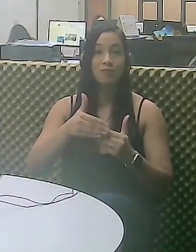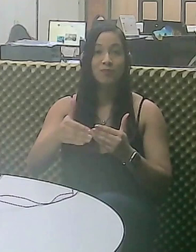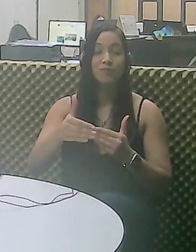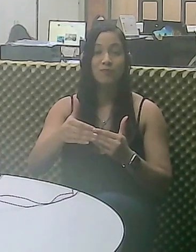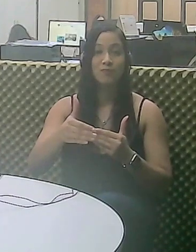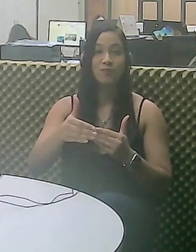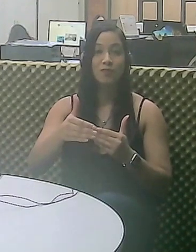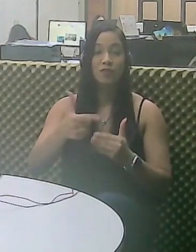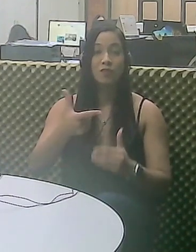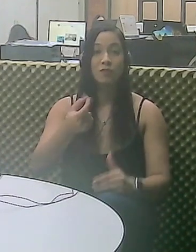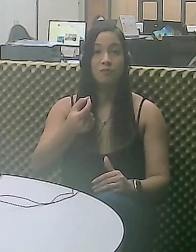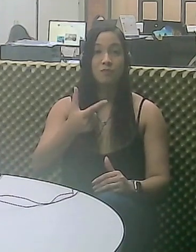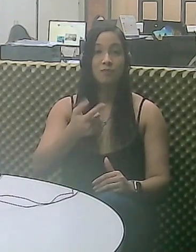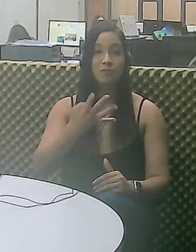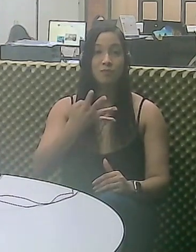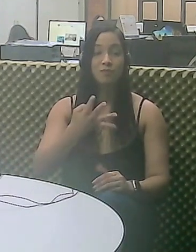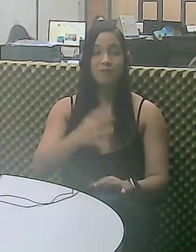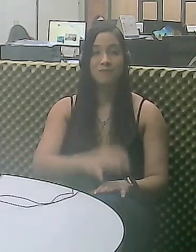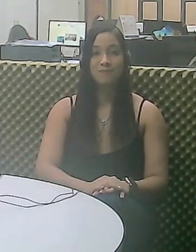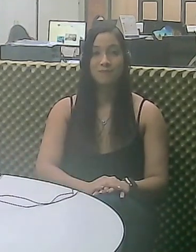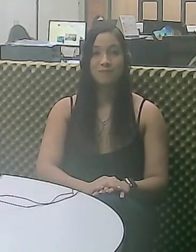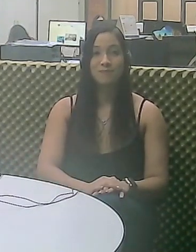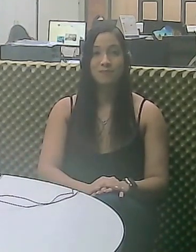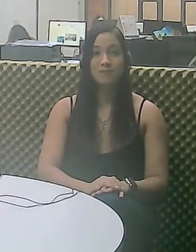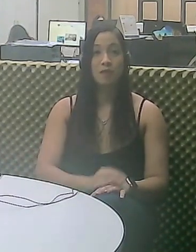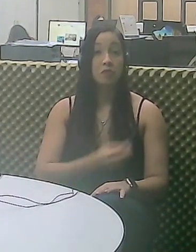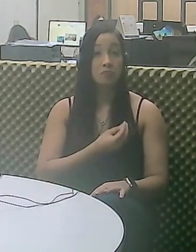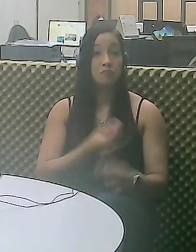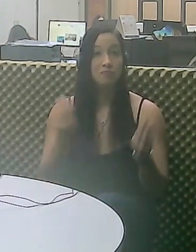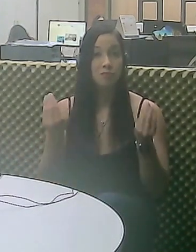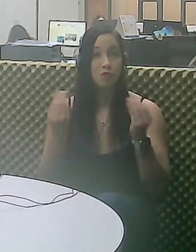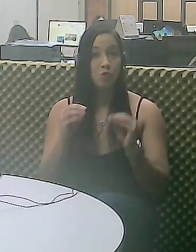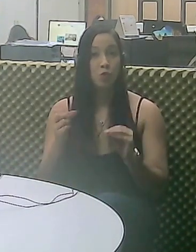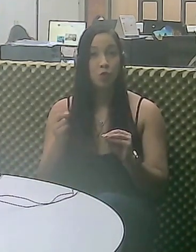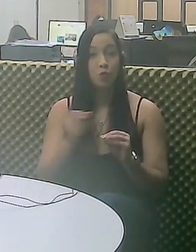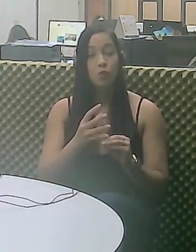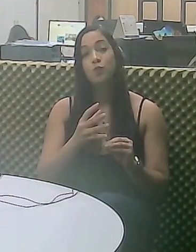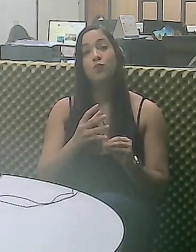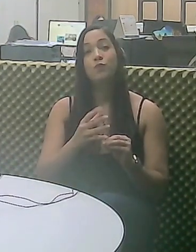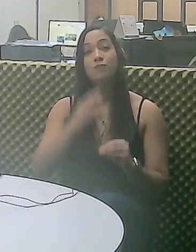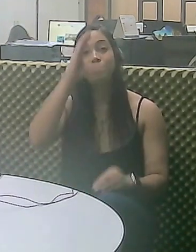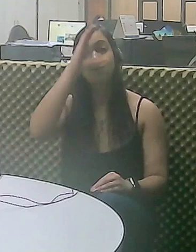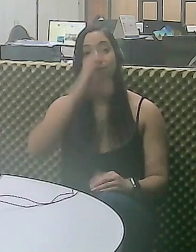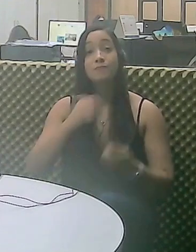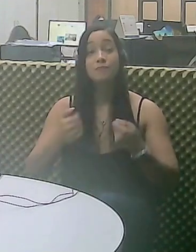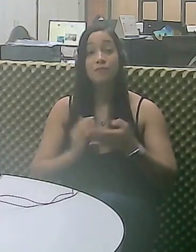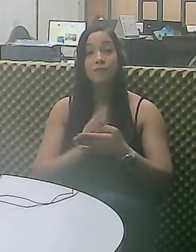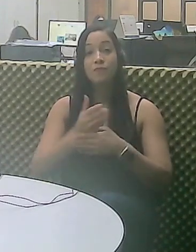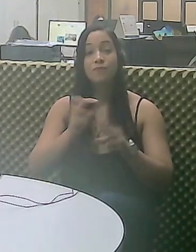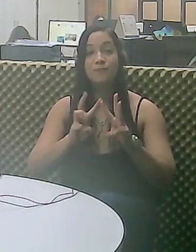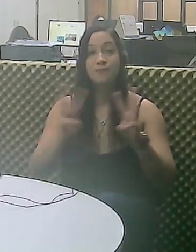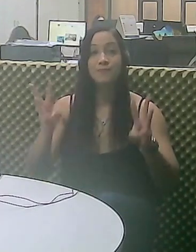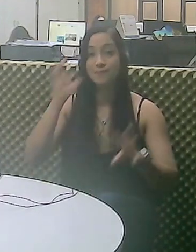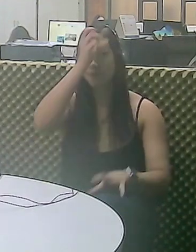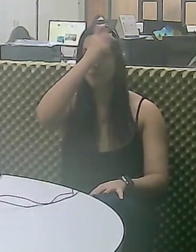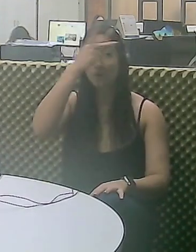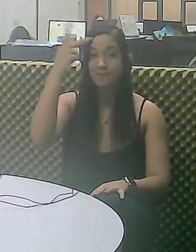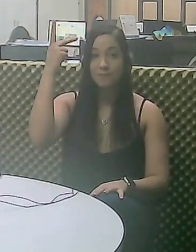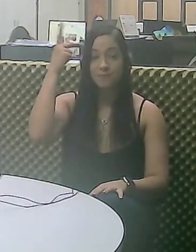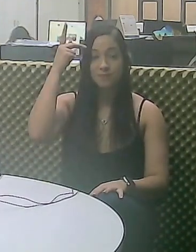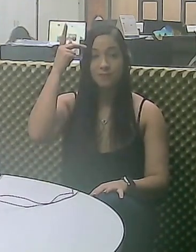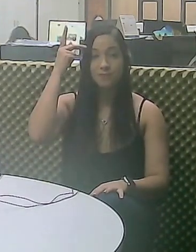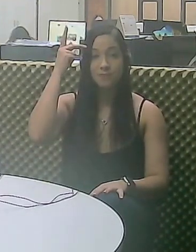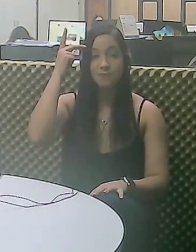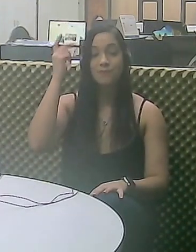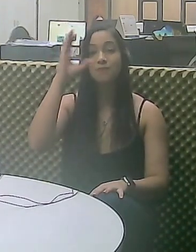do exercício de 2024. Para estar inserido no novo serviço, o cidadão deve acessar o site da Prefeitura por meio